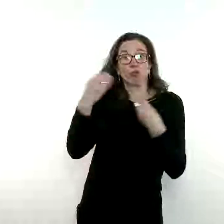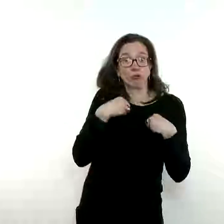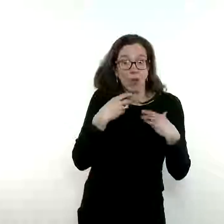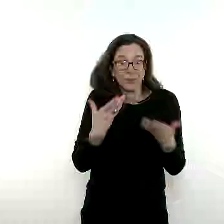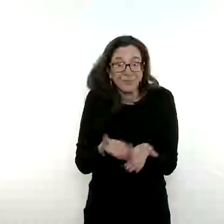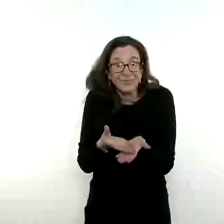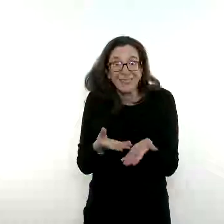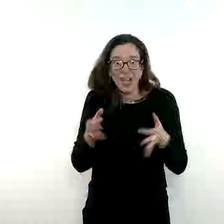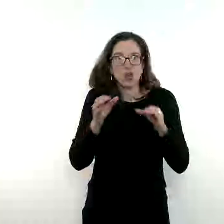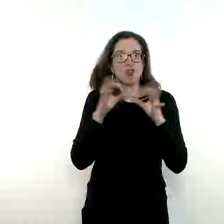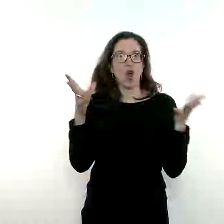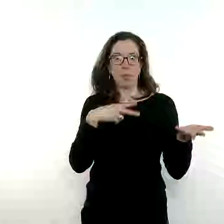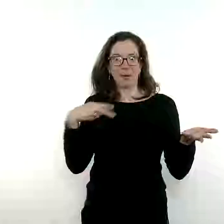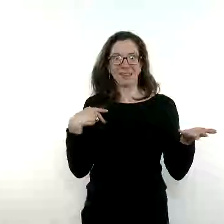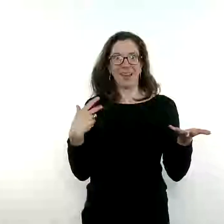commune peut le récupérer.